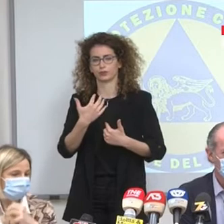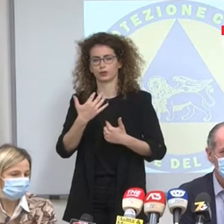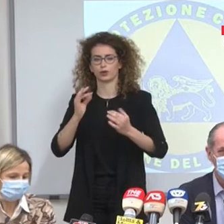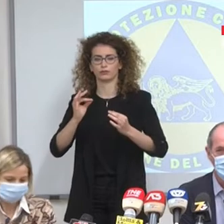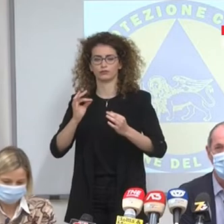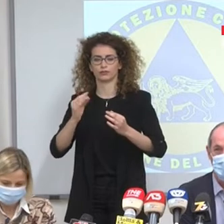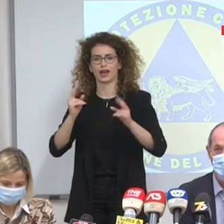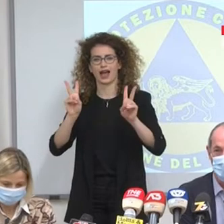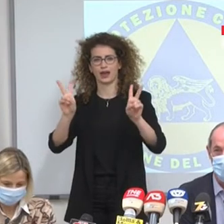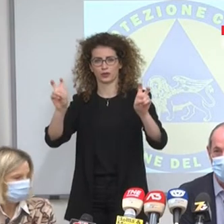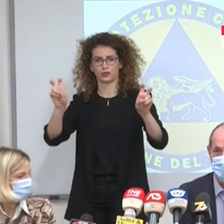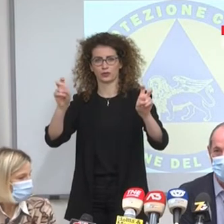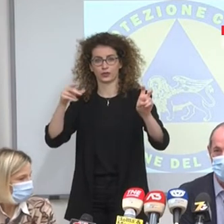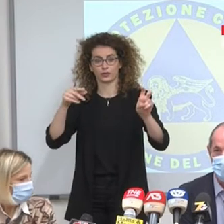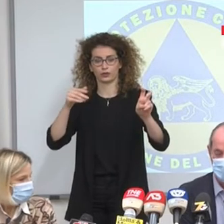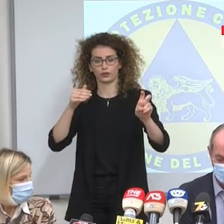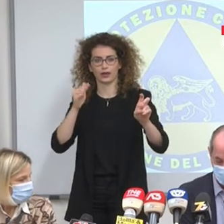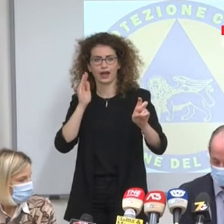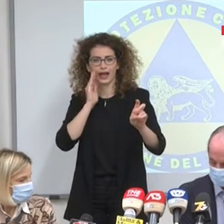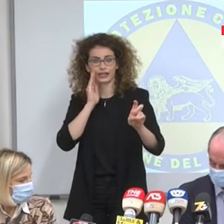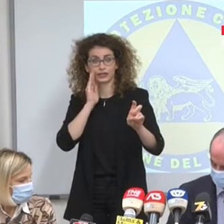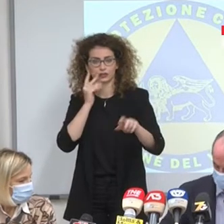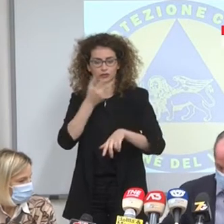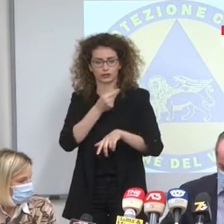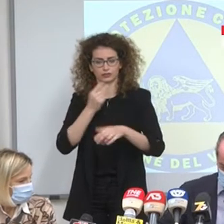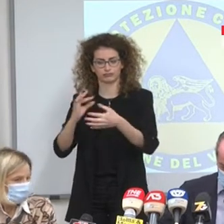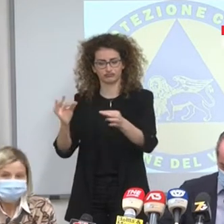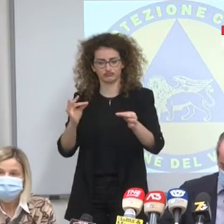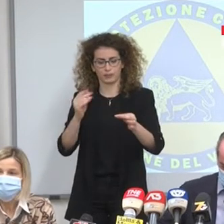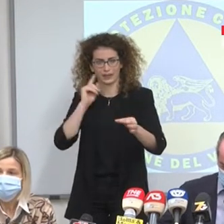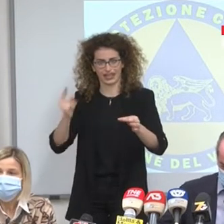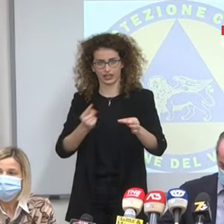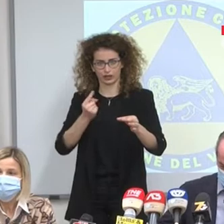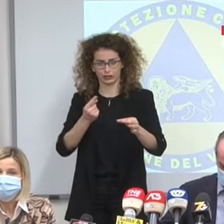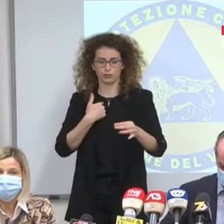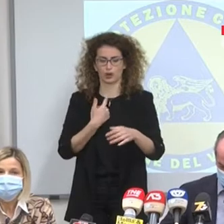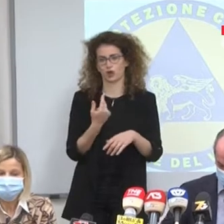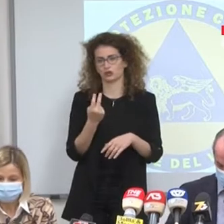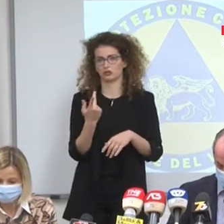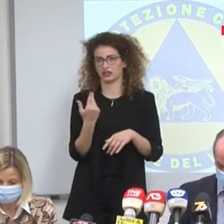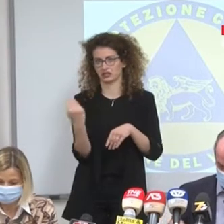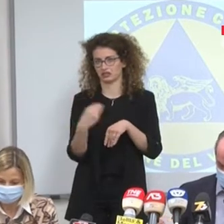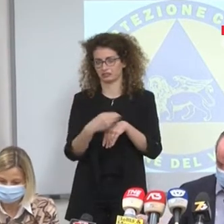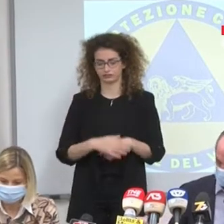questo tema della raccomandazione nella vaccinazione. E poi due o tre cose.